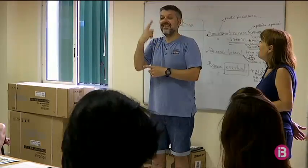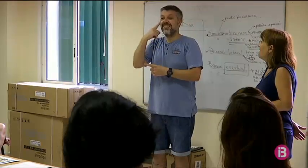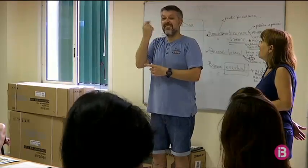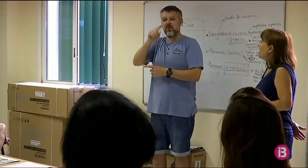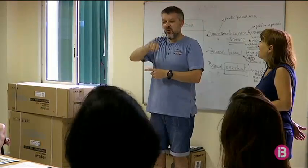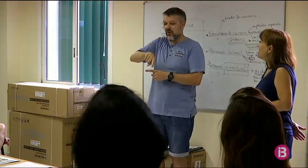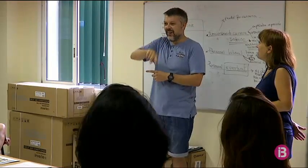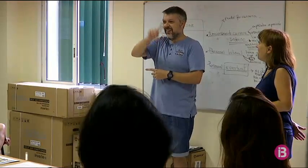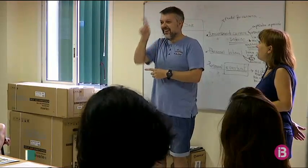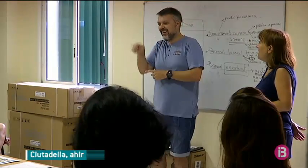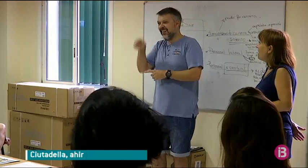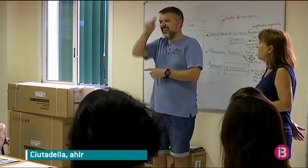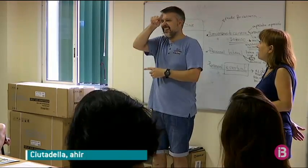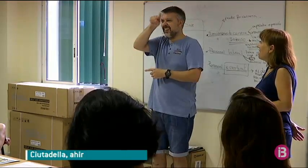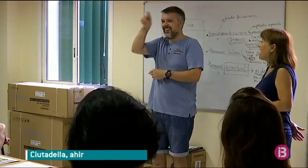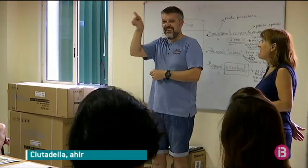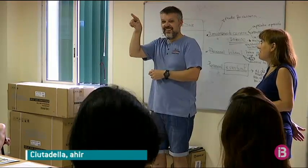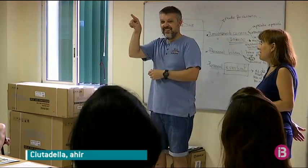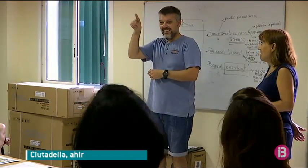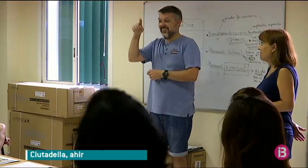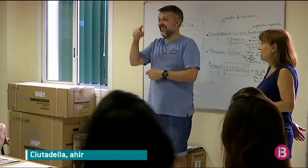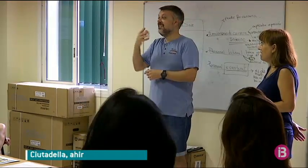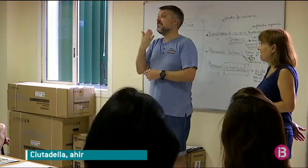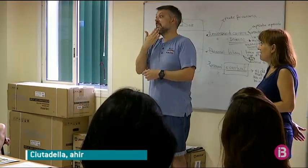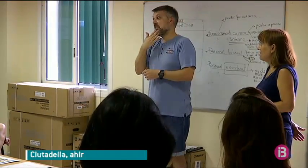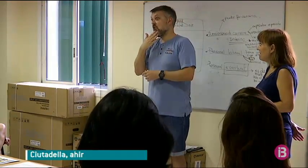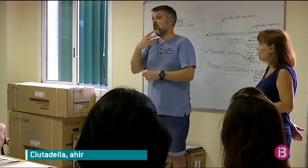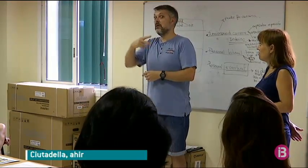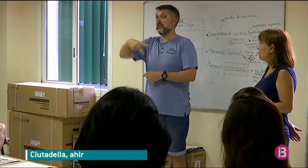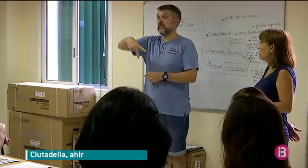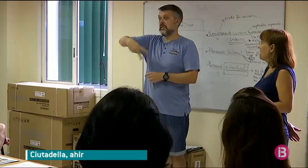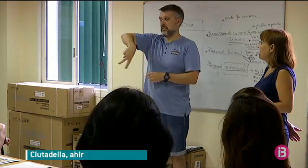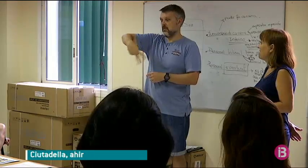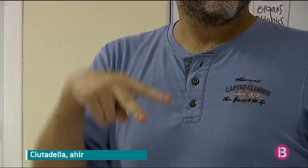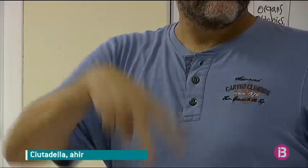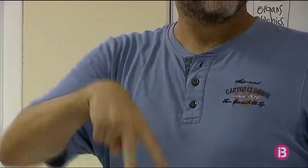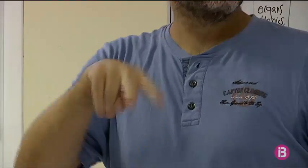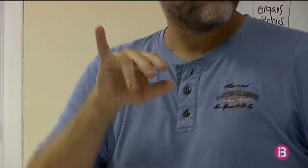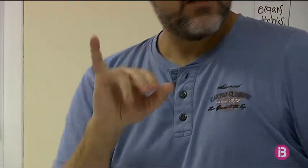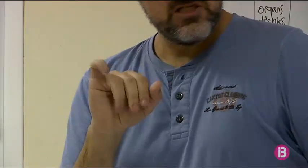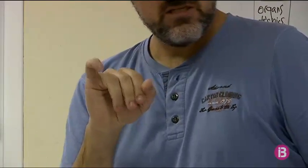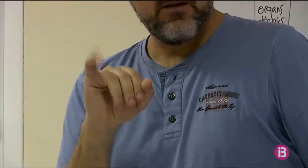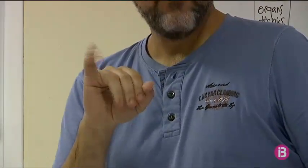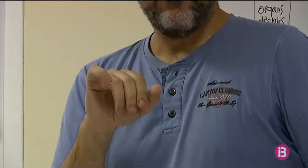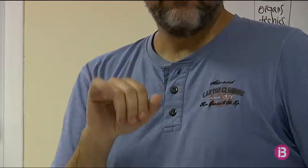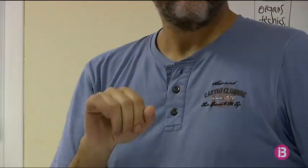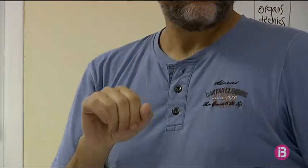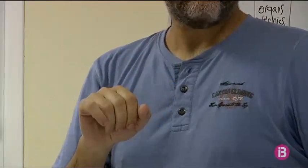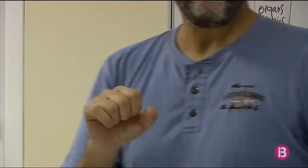Els moviments de les mans, la seva orientació i els moviments labials són les eines principals de la llengua de signes. És la llengua